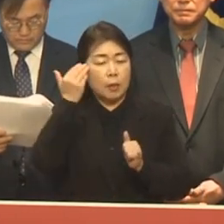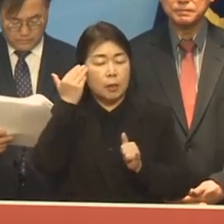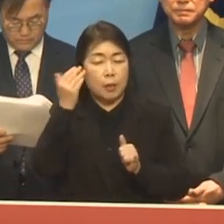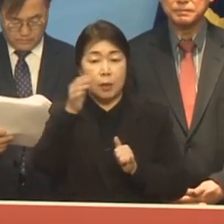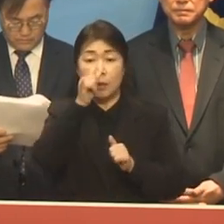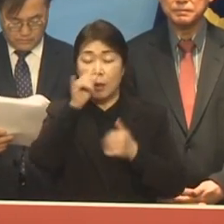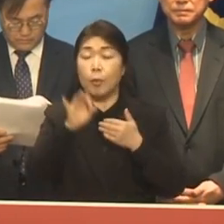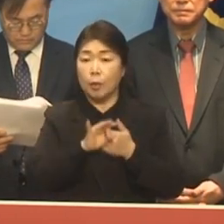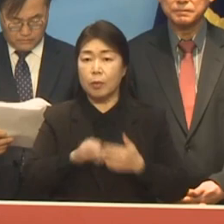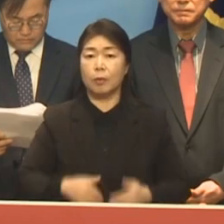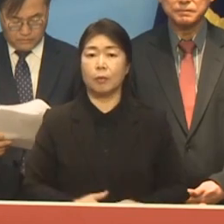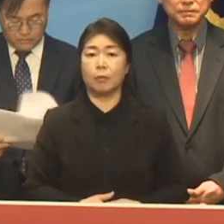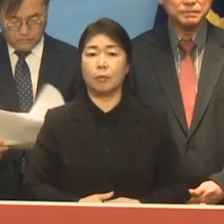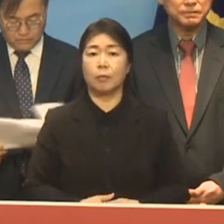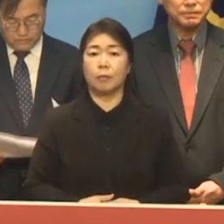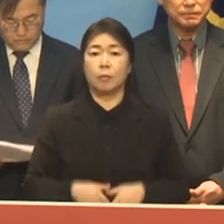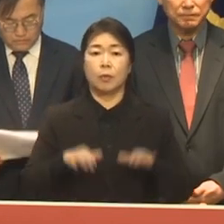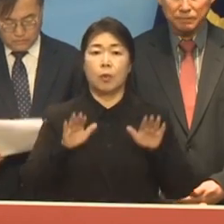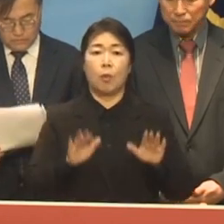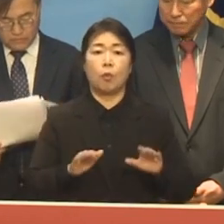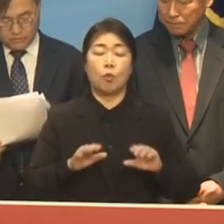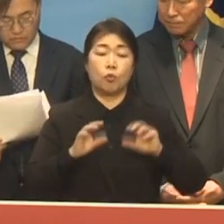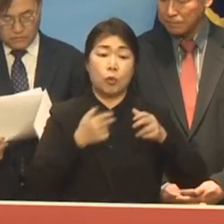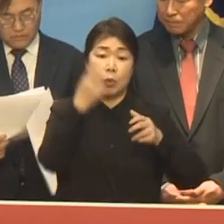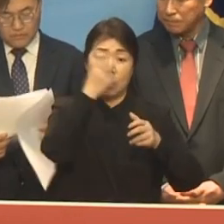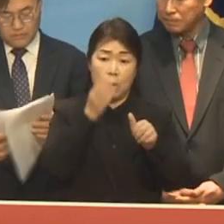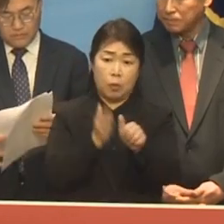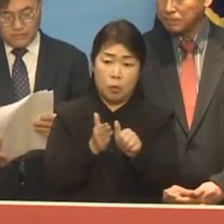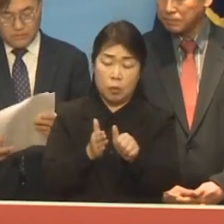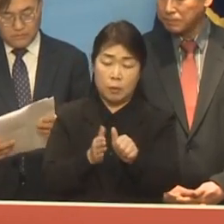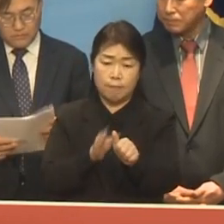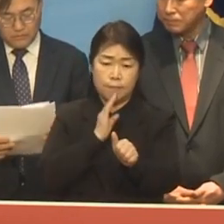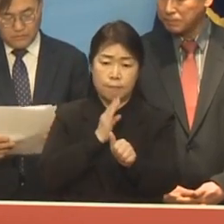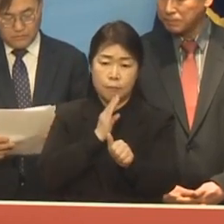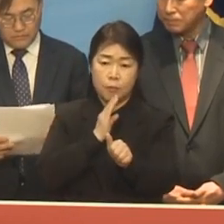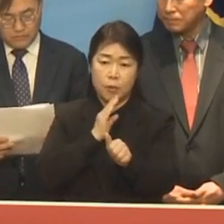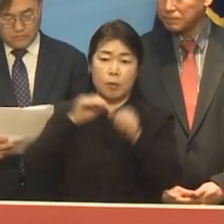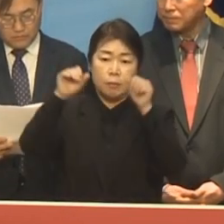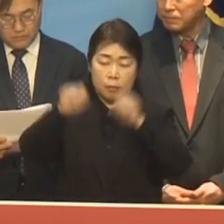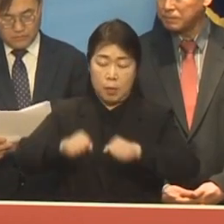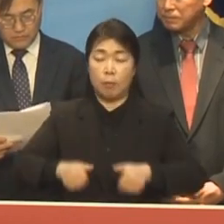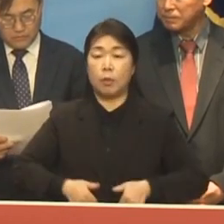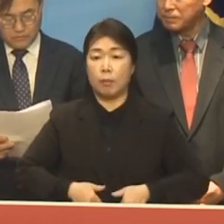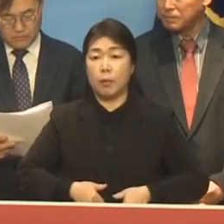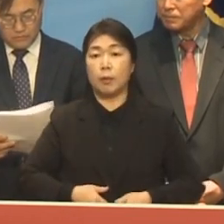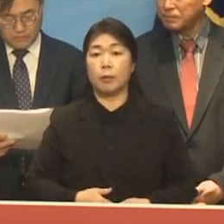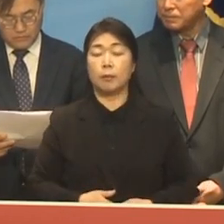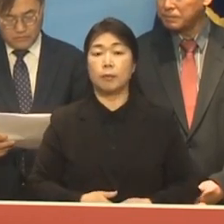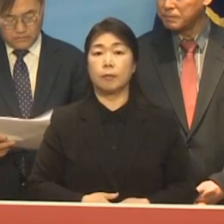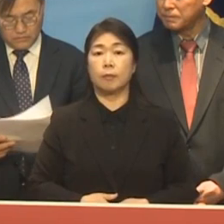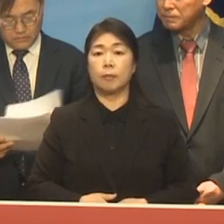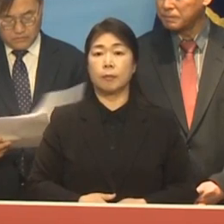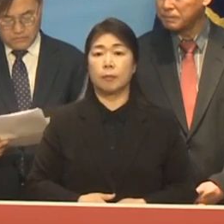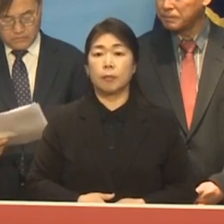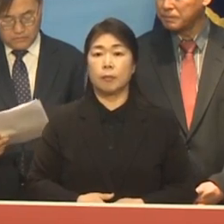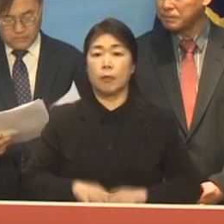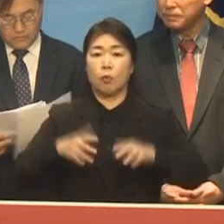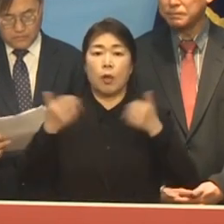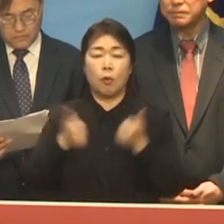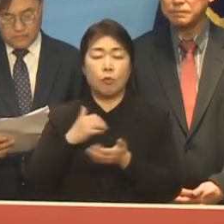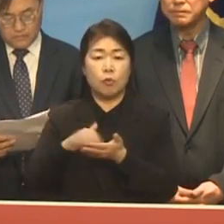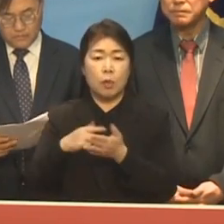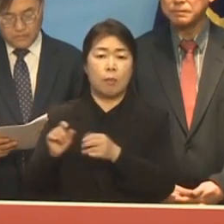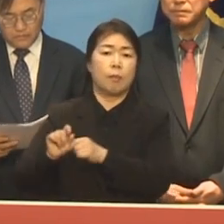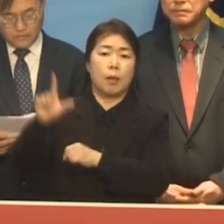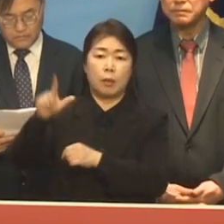살아있다면 이번 국정조사 요구를 마땅히 받아들여야 할 것입니다. 다수당인